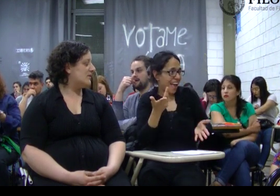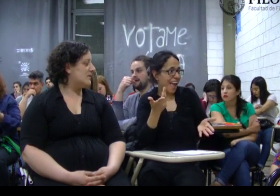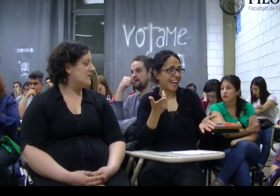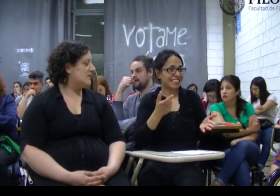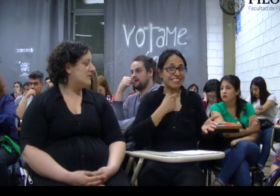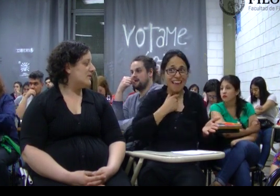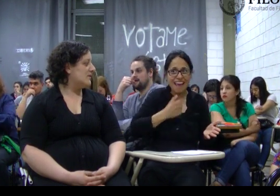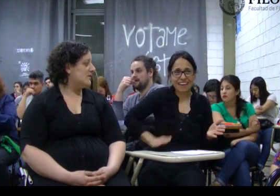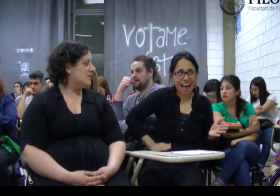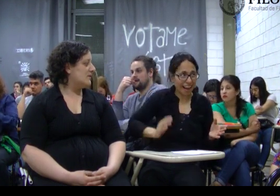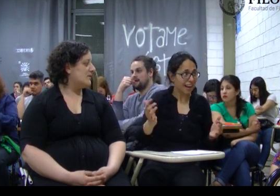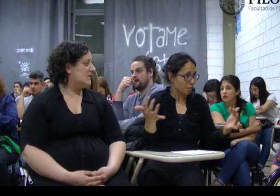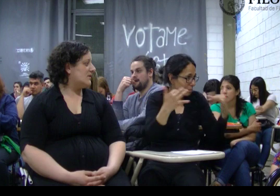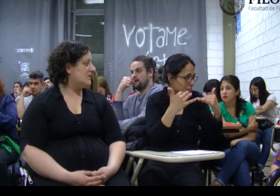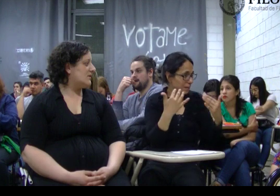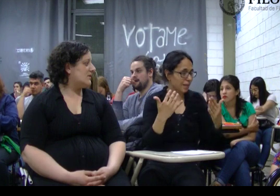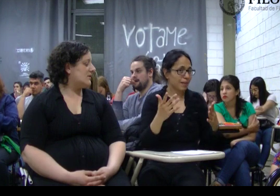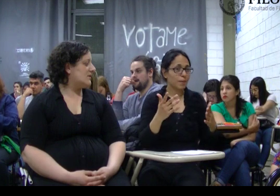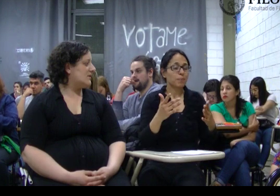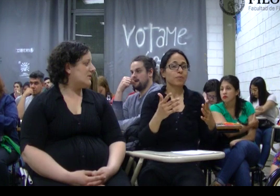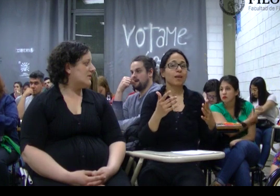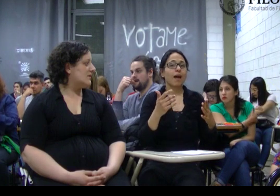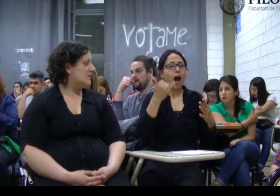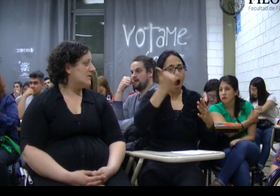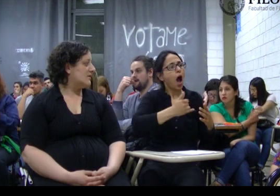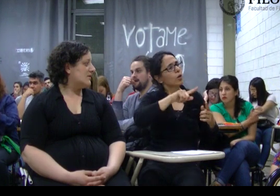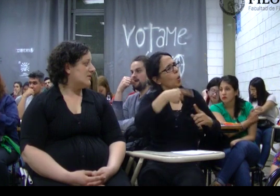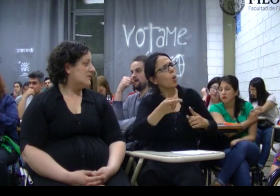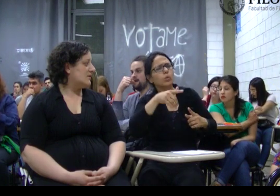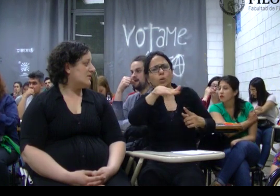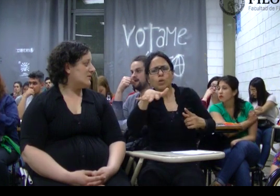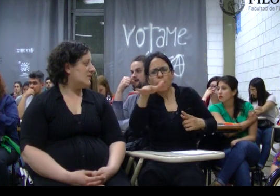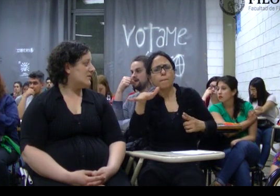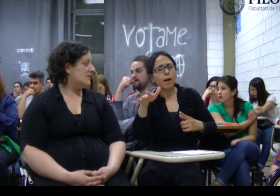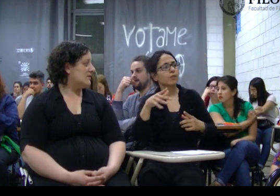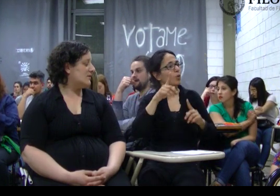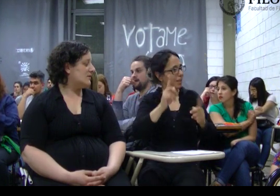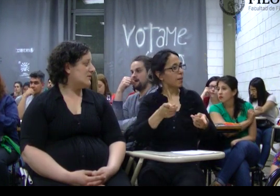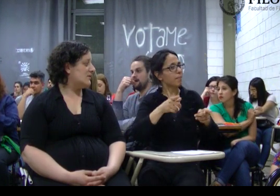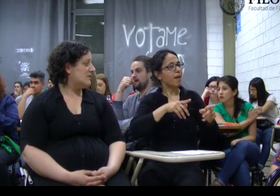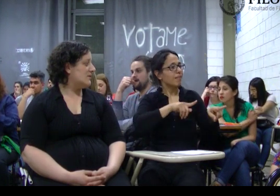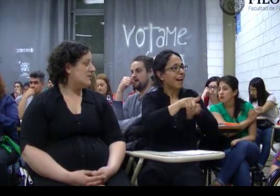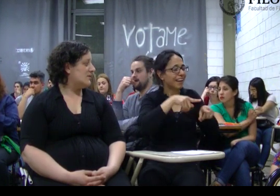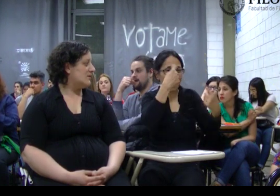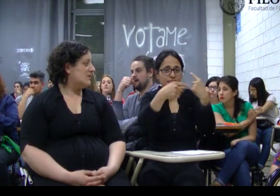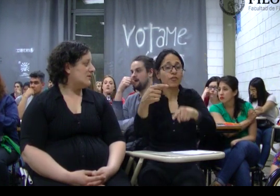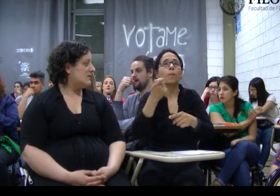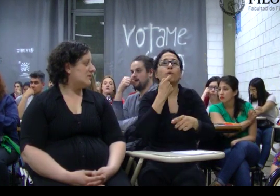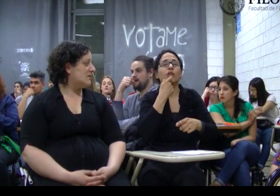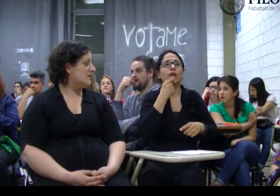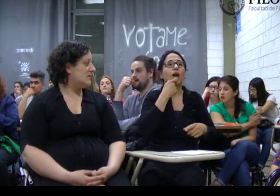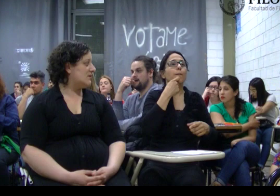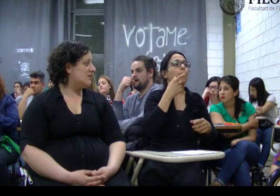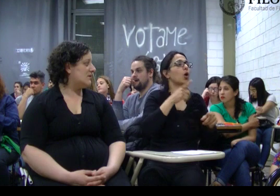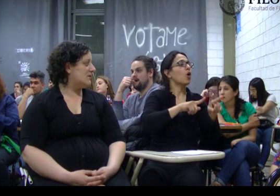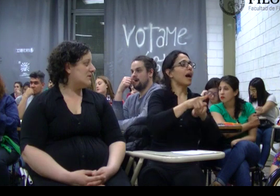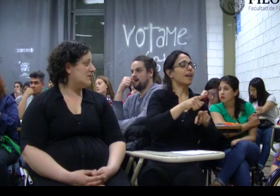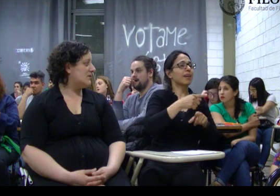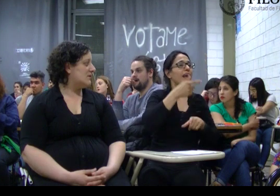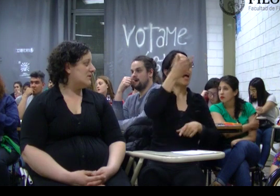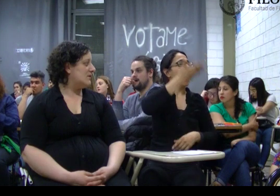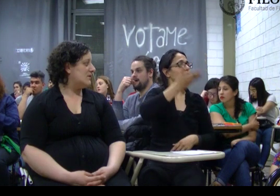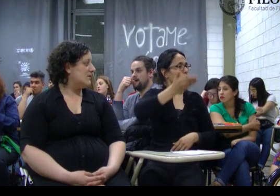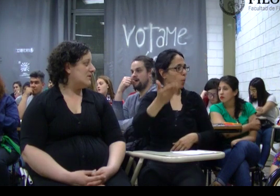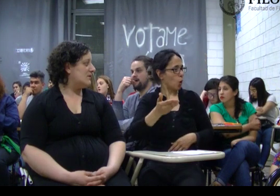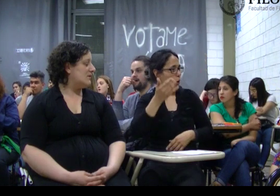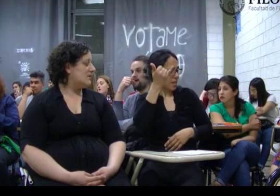interesada. Y después hay otros espacios que felizmente se están abriendo en diferentes carreras, por ejemplo, la antropología, la antropología y sexualidades,